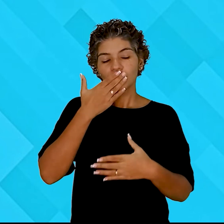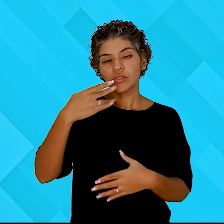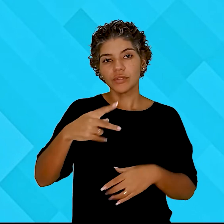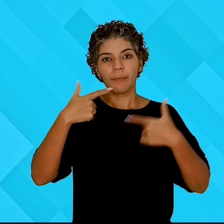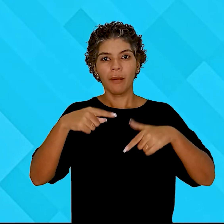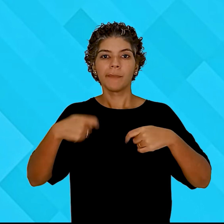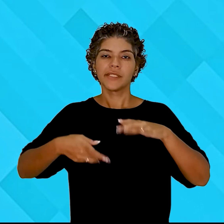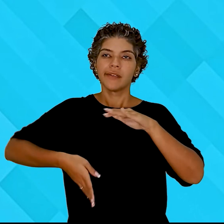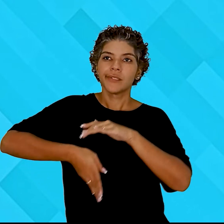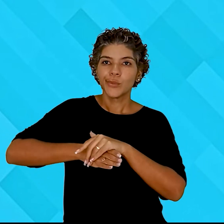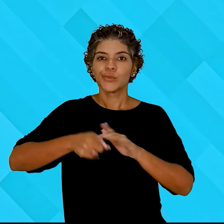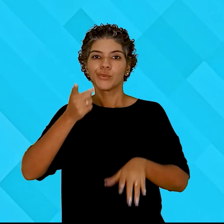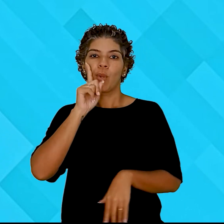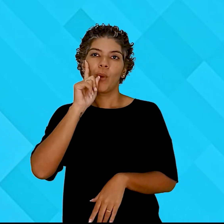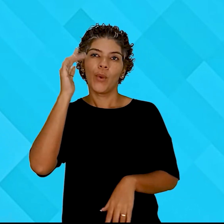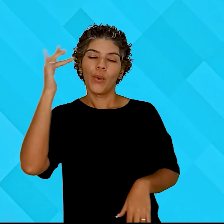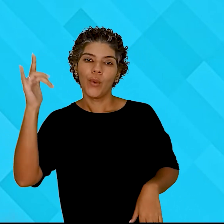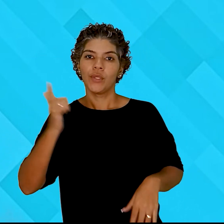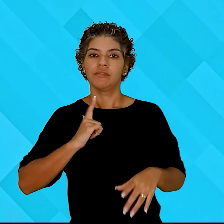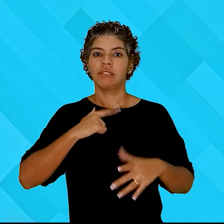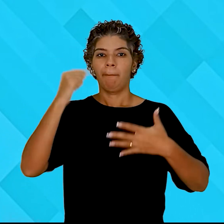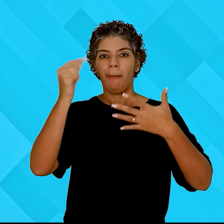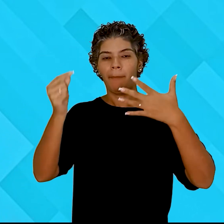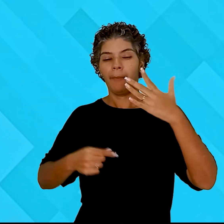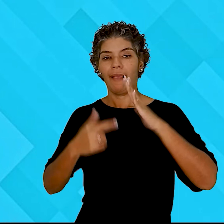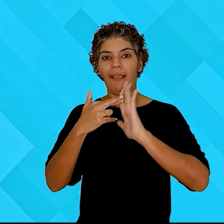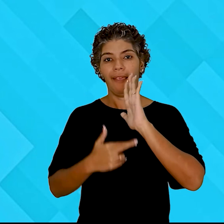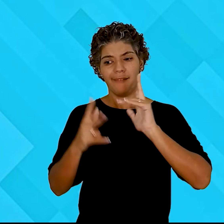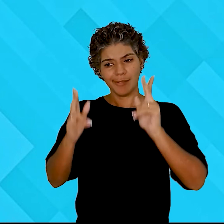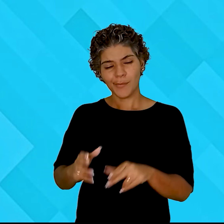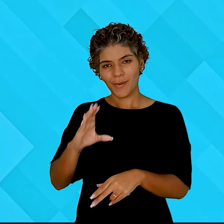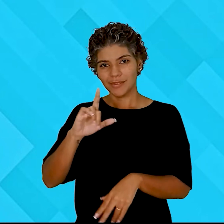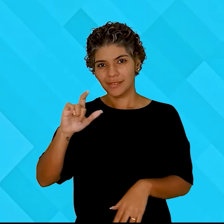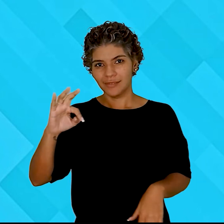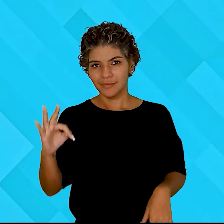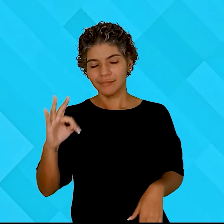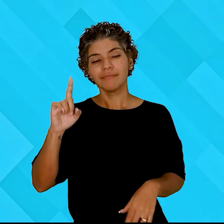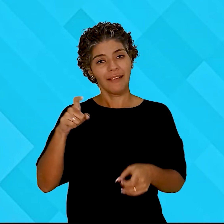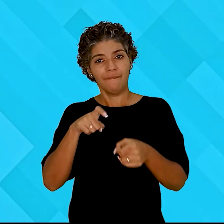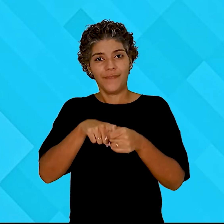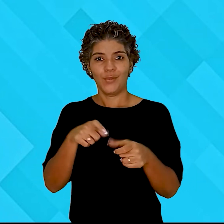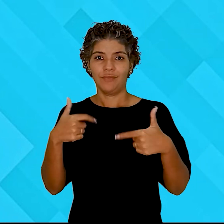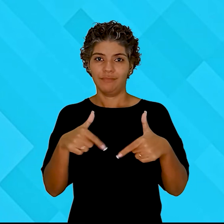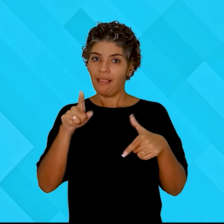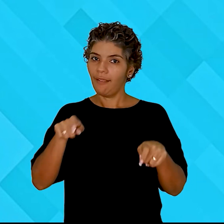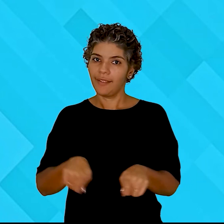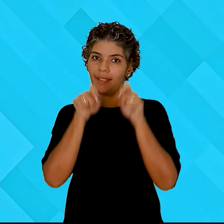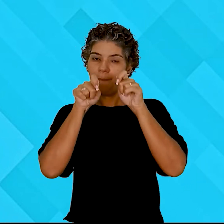diversas questões que caracterizam a carteira assinada, CLT, a gente tem uma quebra da intenção do porquê foi